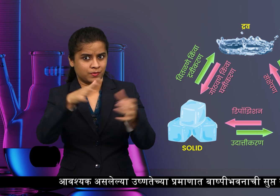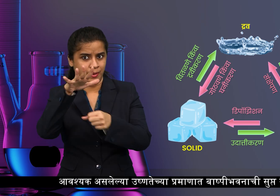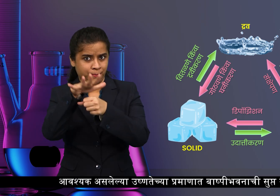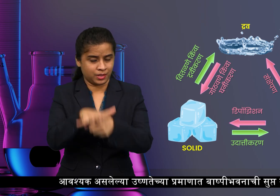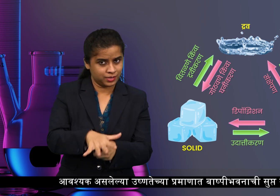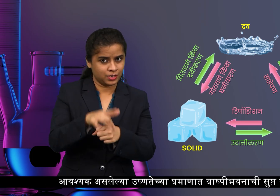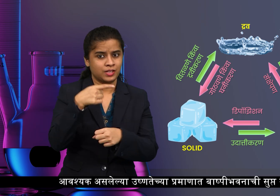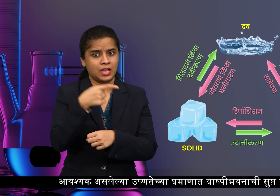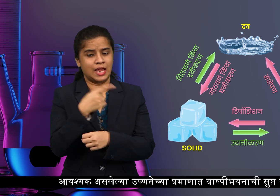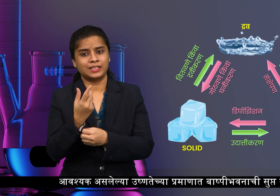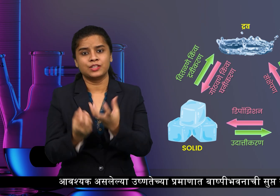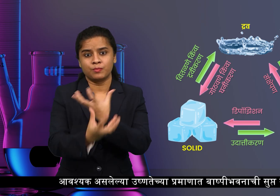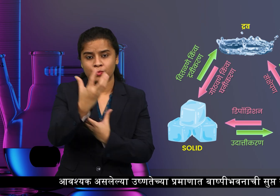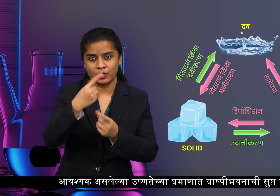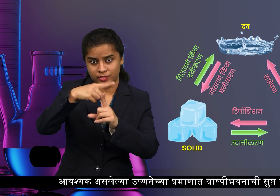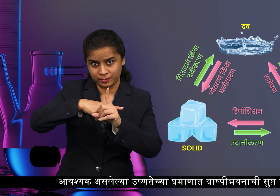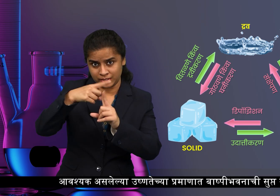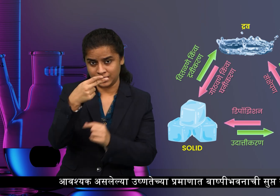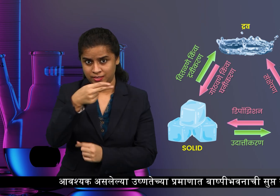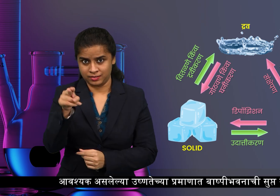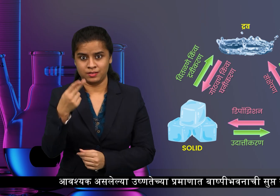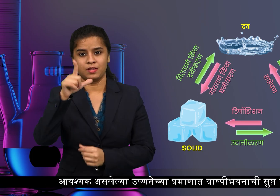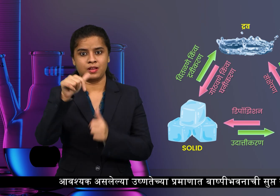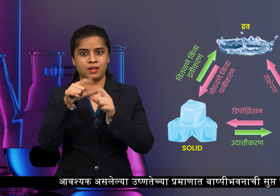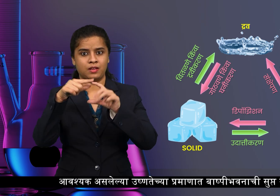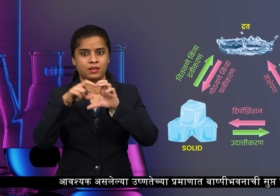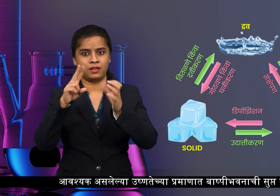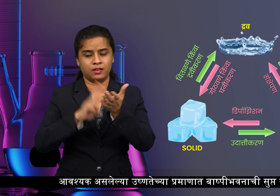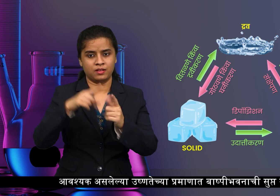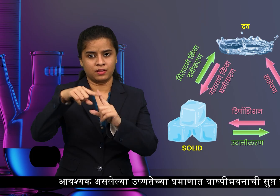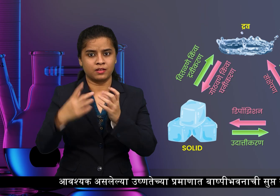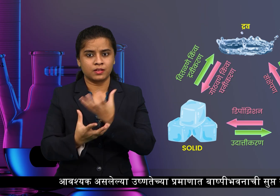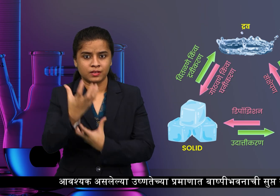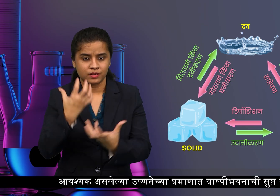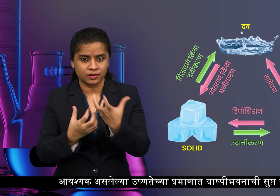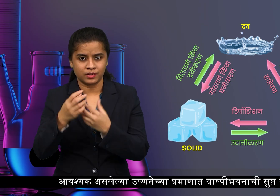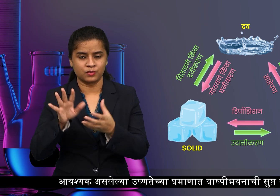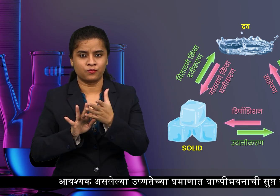आवश्यक असलेल्या उष्णतेच्या प्रमाणात बाष्पीभवनाची स्तुप्त उष्णता म्हणतात.